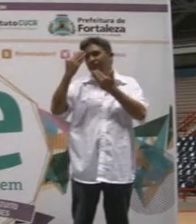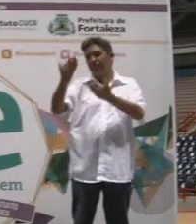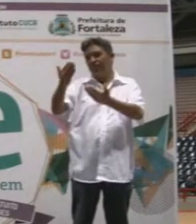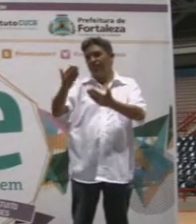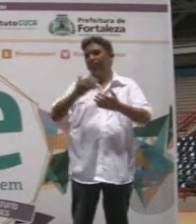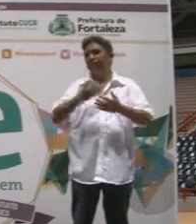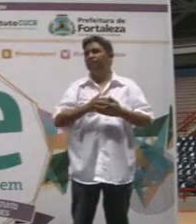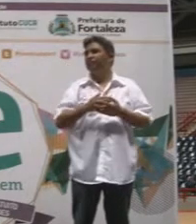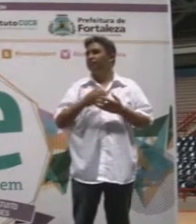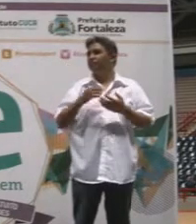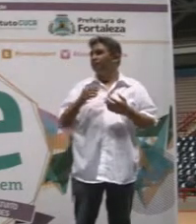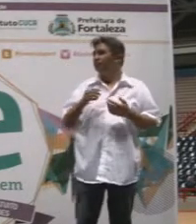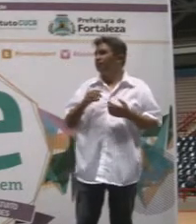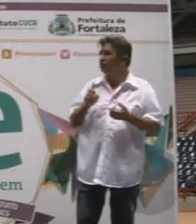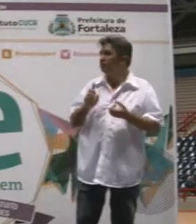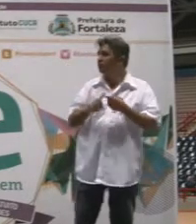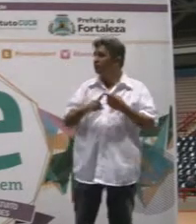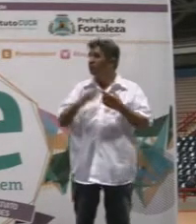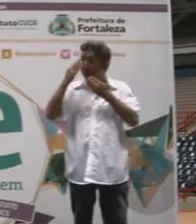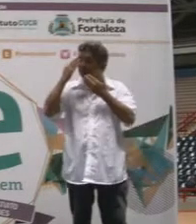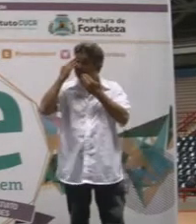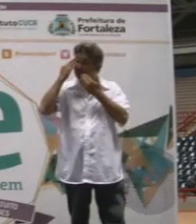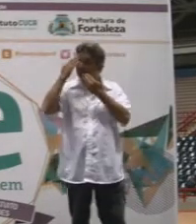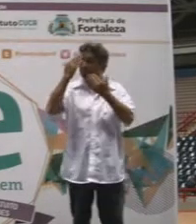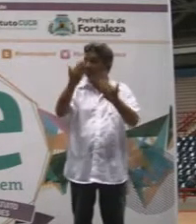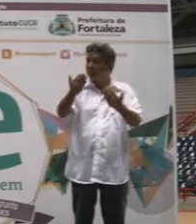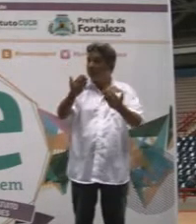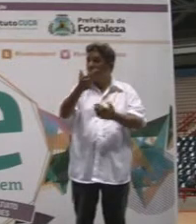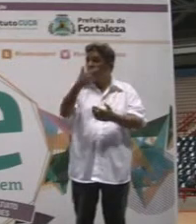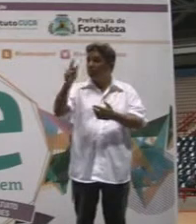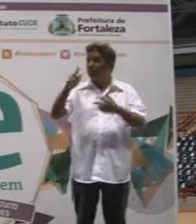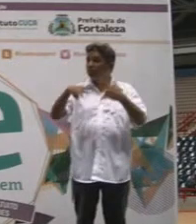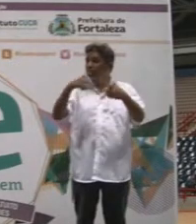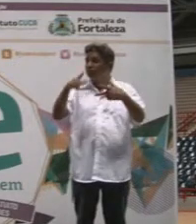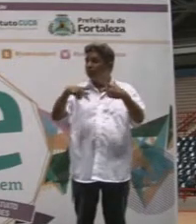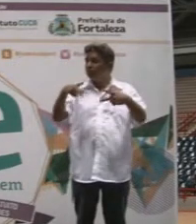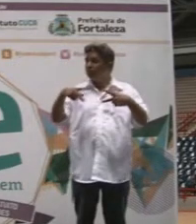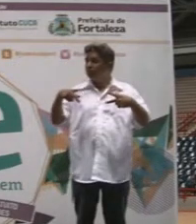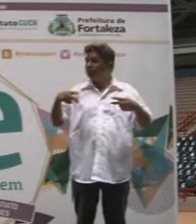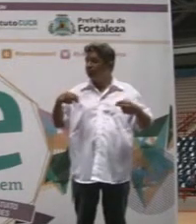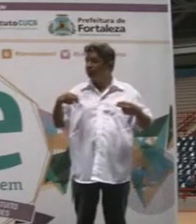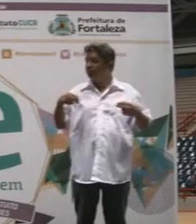muito. E agradecer muito também por esse outro presente